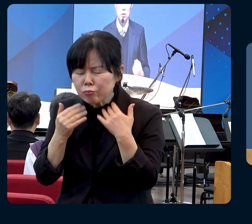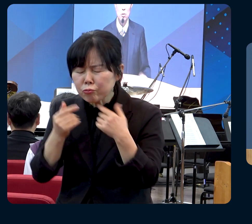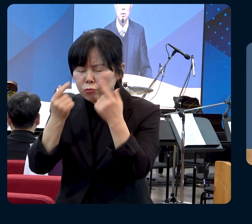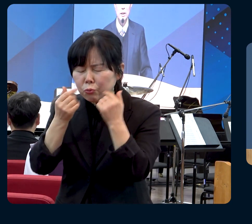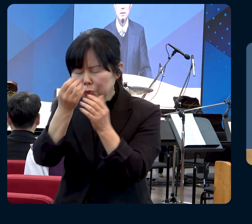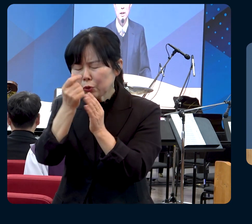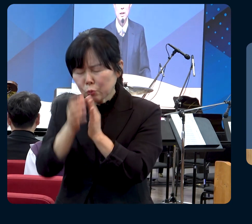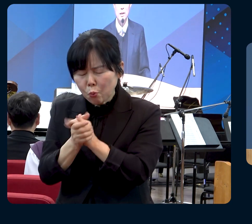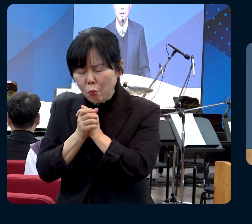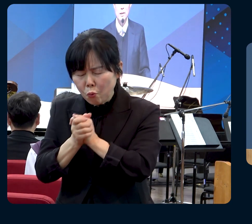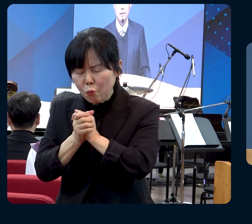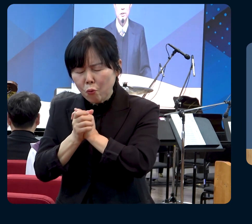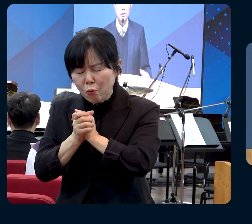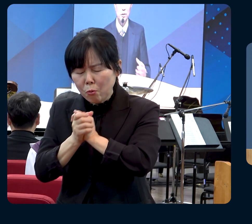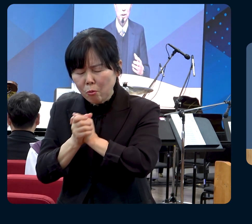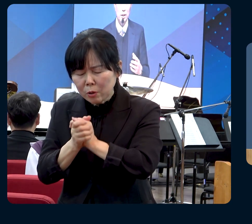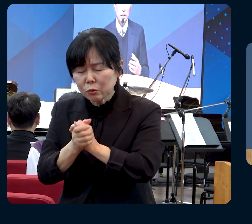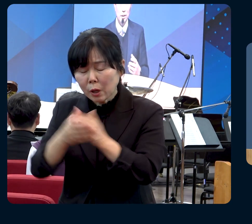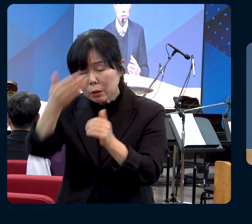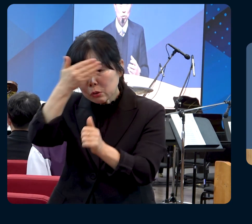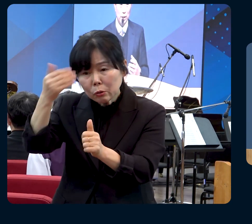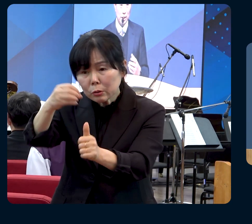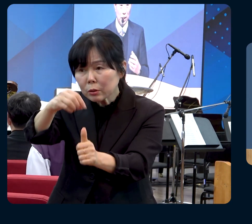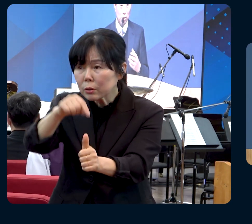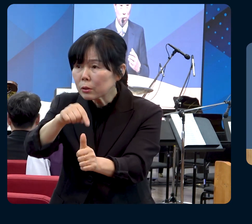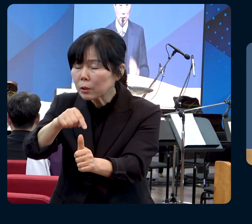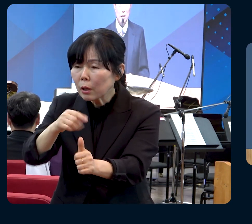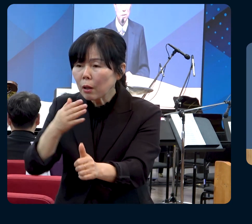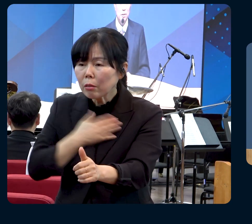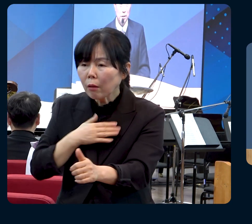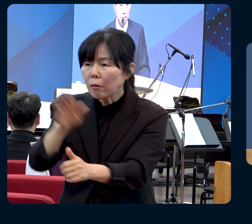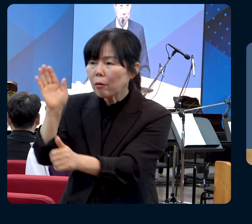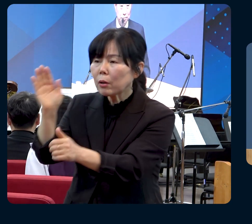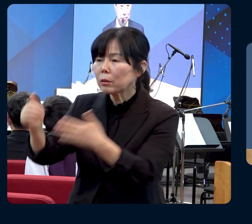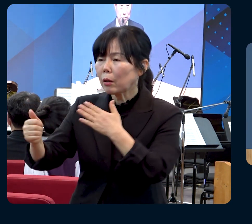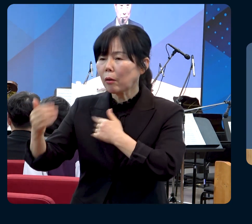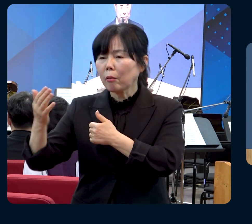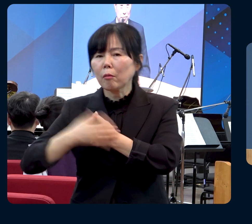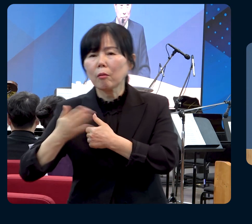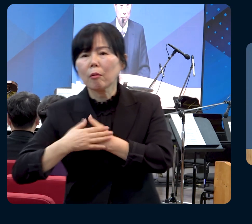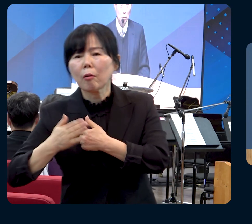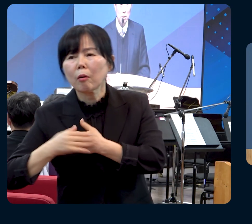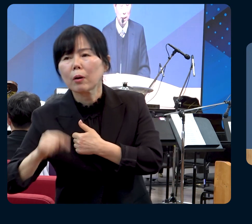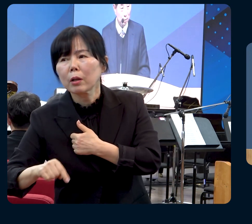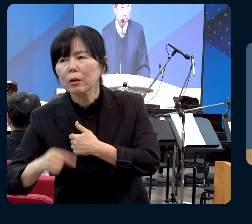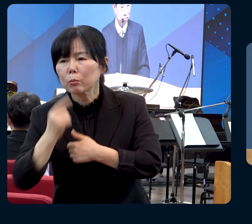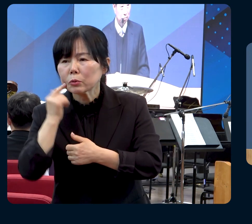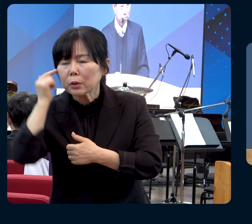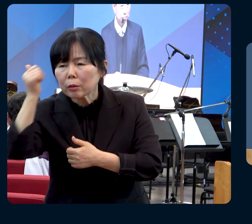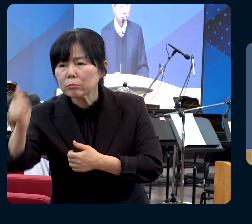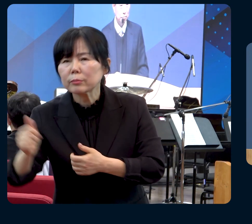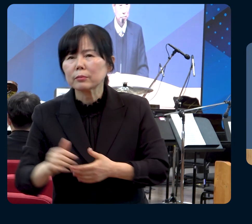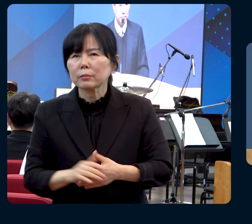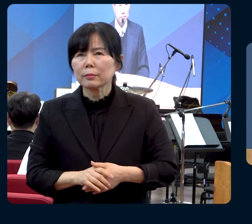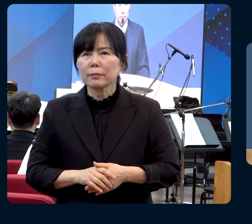막 기도를 하는데 이 청년이 중간에 제 기도를 딱 끊어요. 목사님,